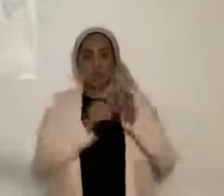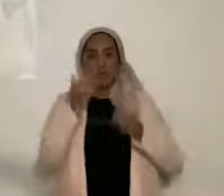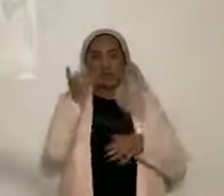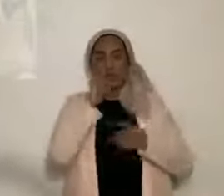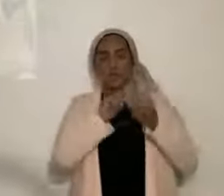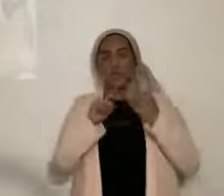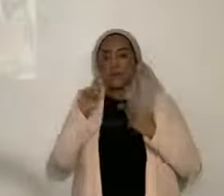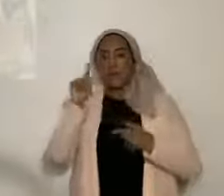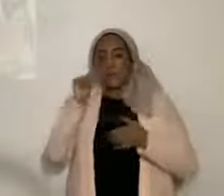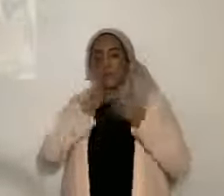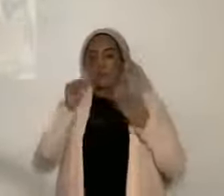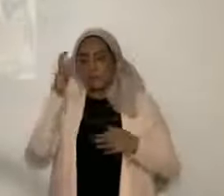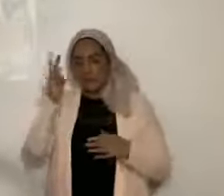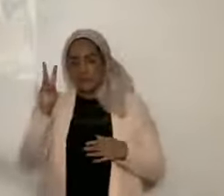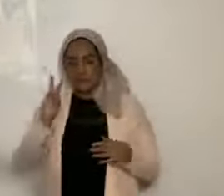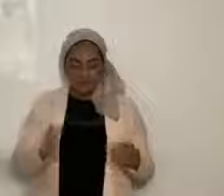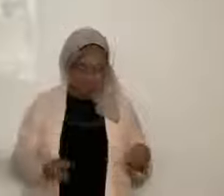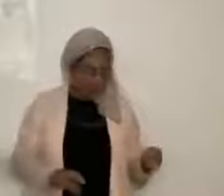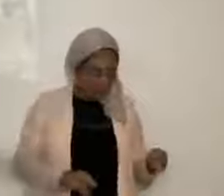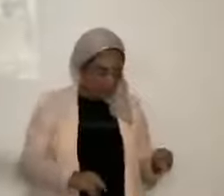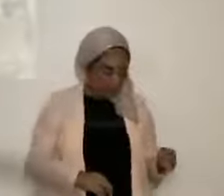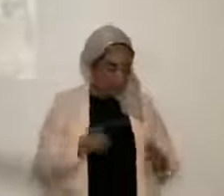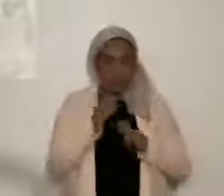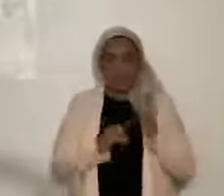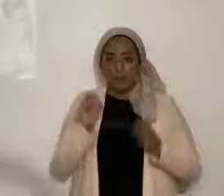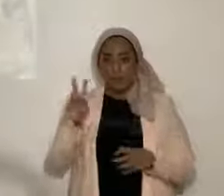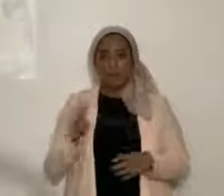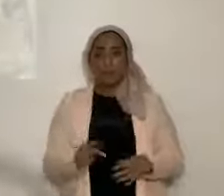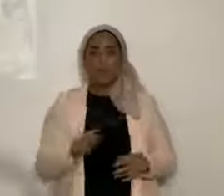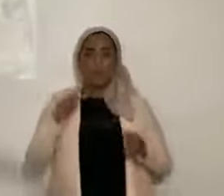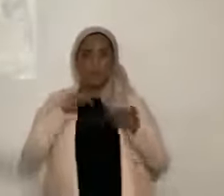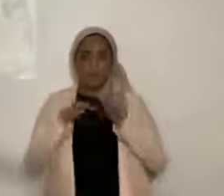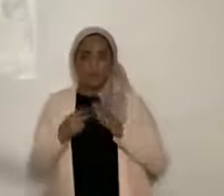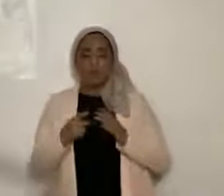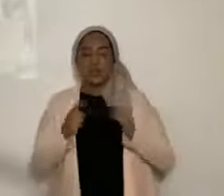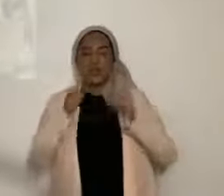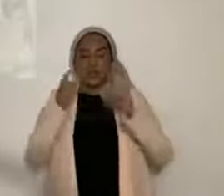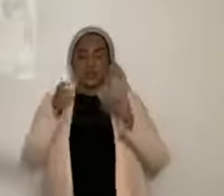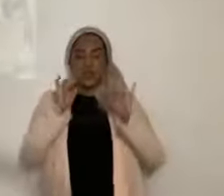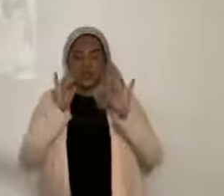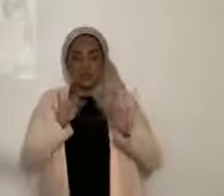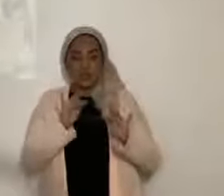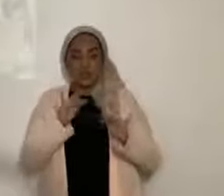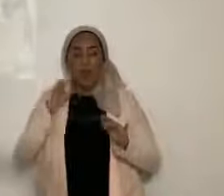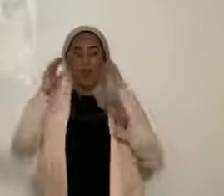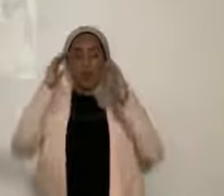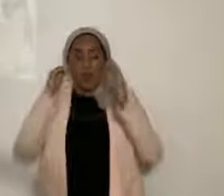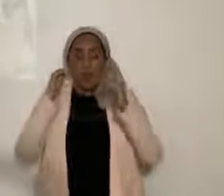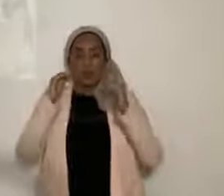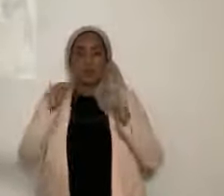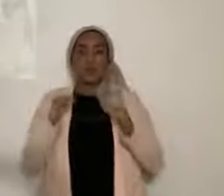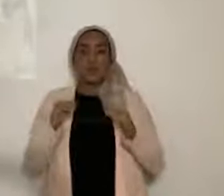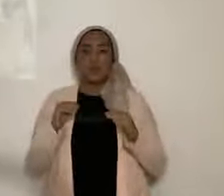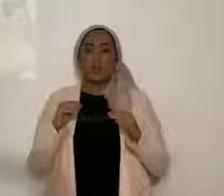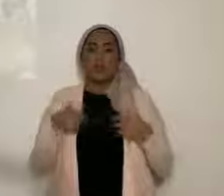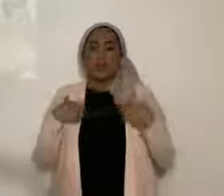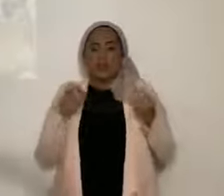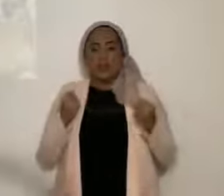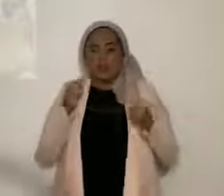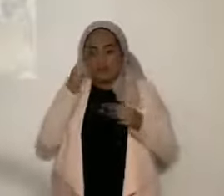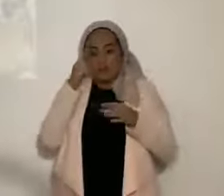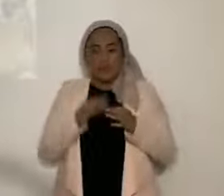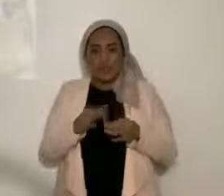como el verso 16, en el capítulo 2, significa dar consuelo, esperanza, aliento, aumentar la